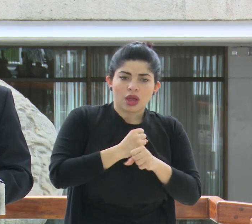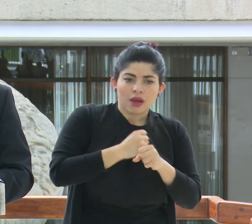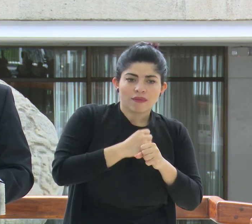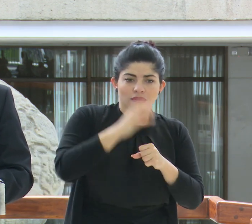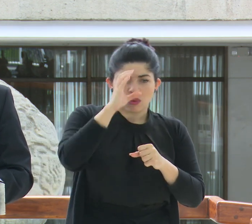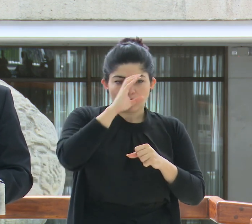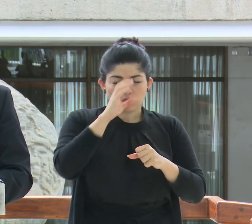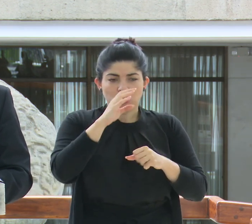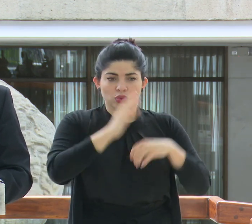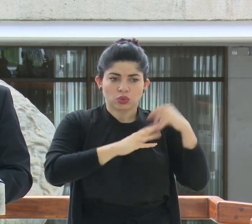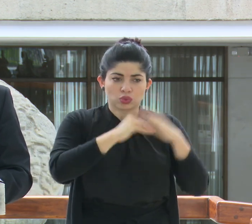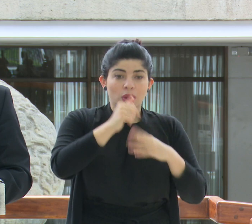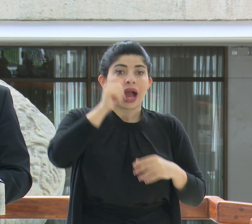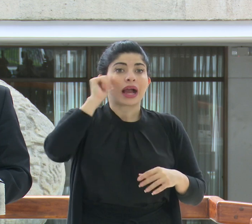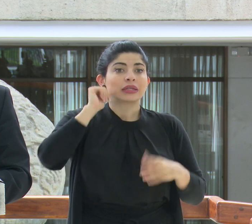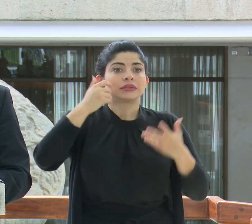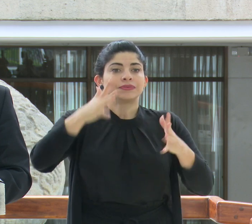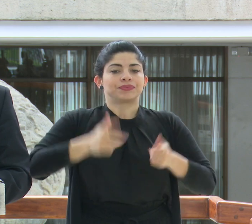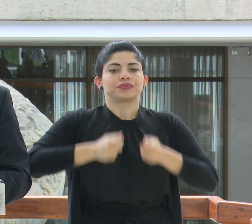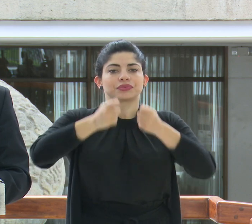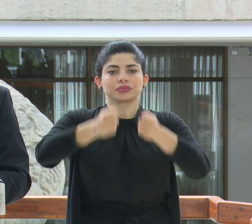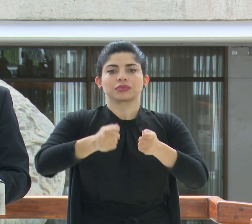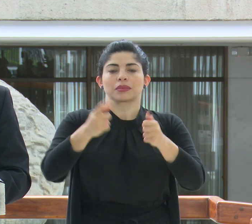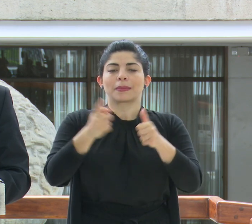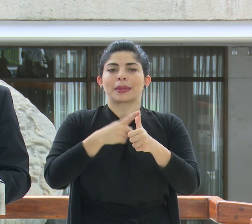construcción. El día de ayer se presentó ya